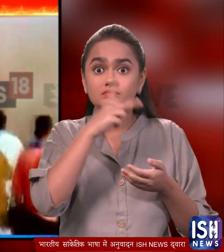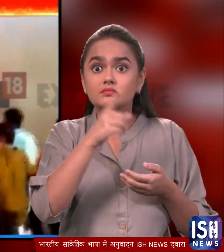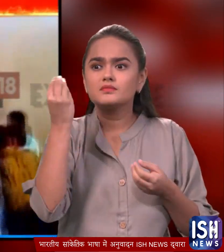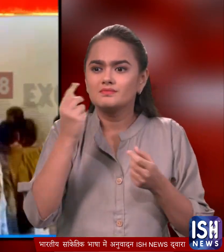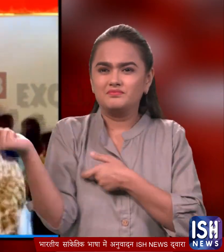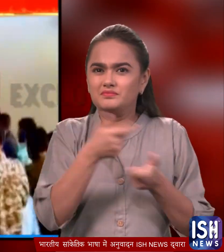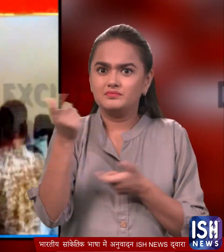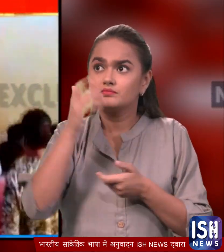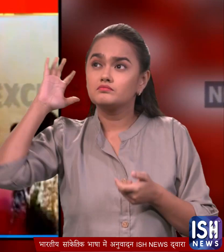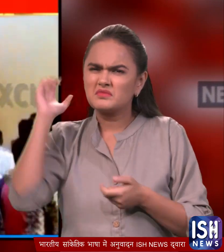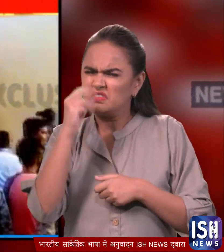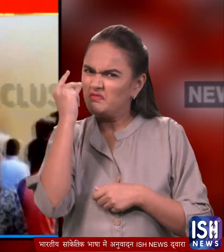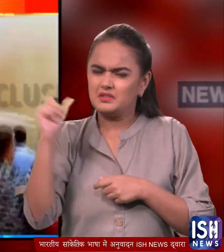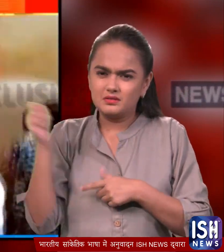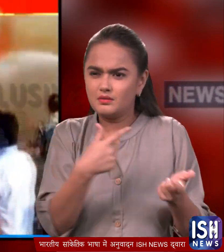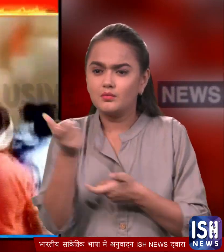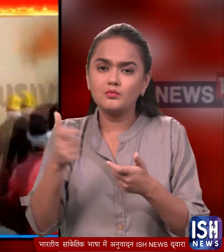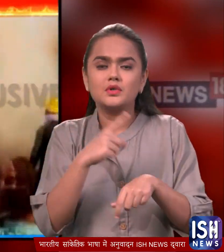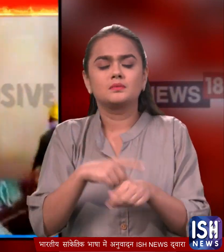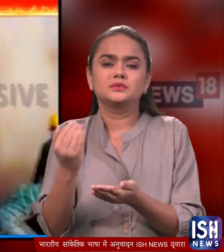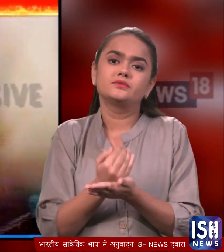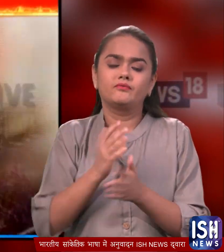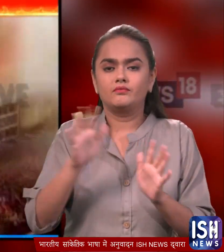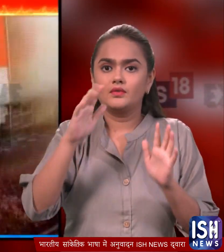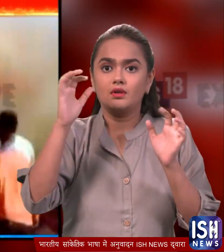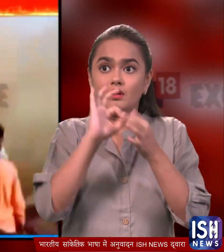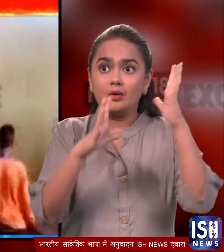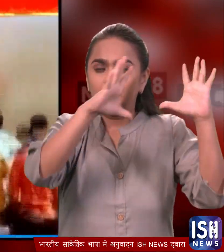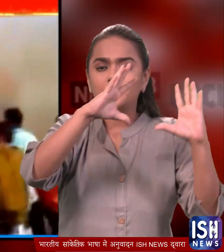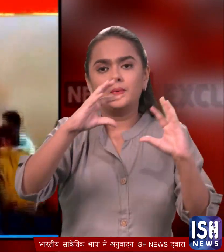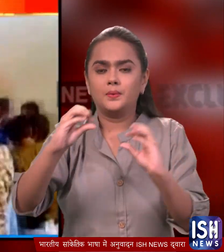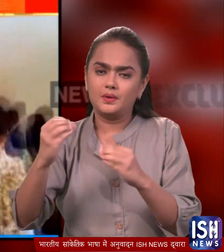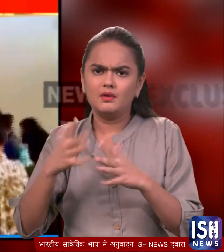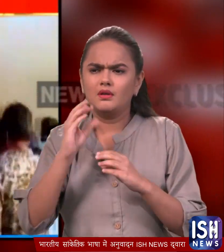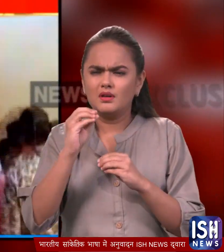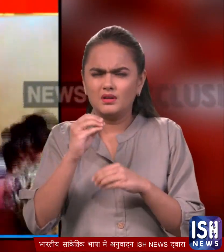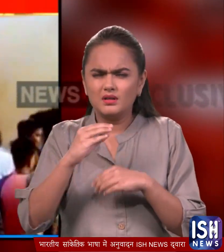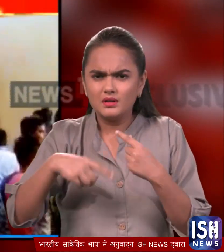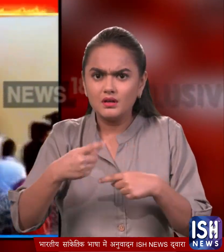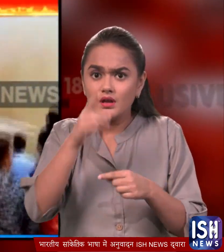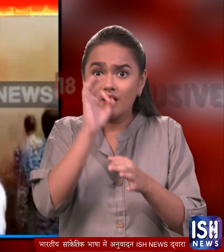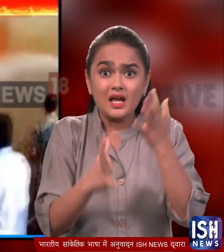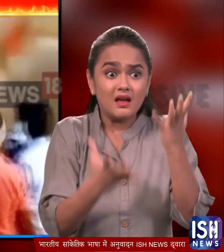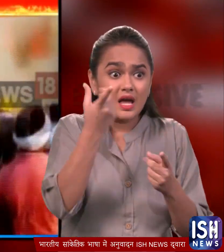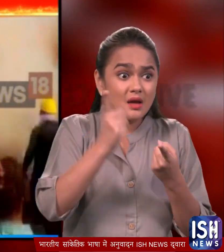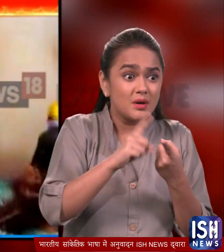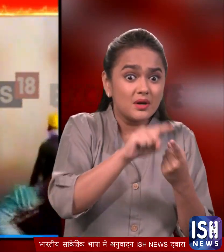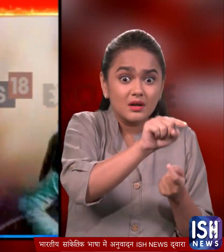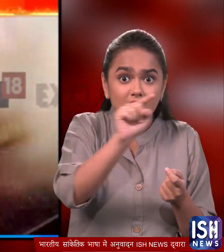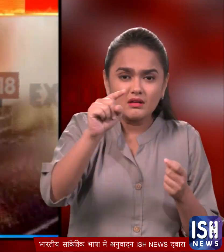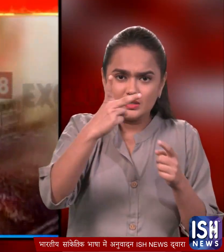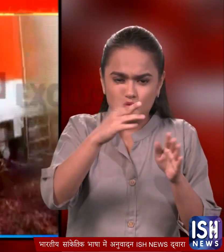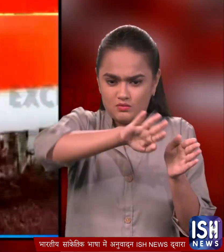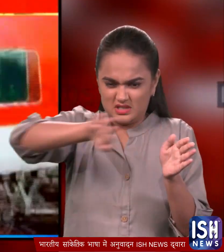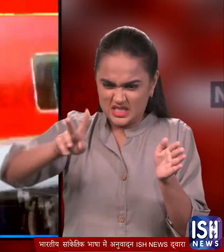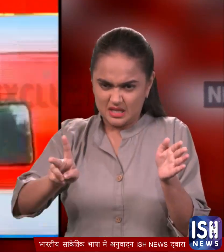गाड़ियां मौके पर पहुंची और पाइप के जरिए पानी डालकर आग पर काबू पाया गया। दावा किया गया कि कुछ देर बाद जिन डिब्बों में आग लगी थी उनको